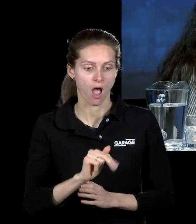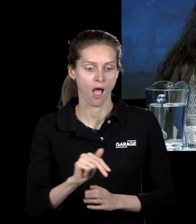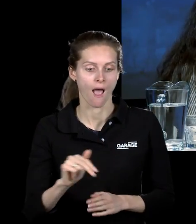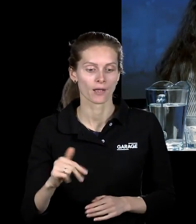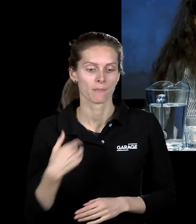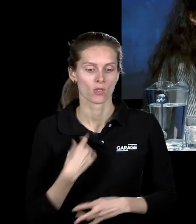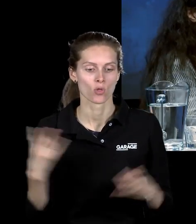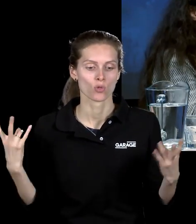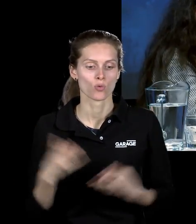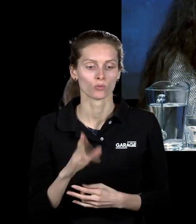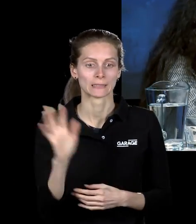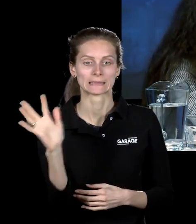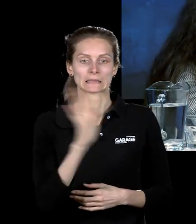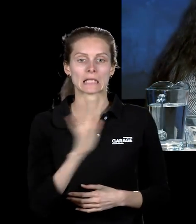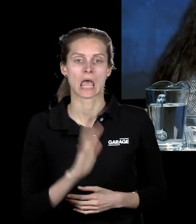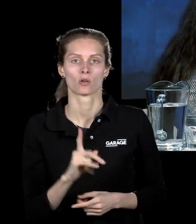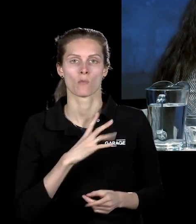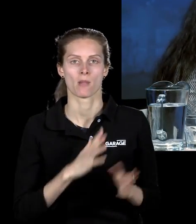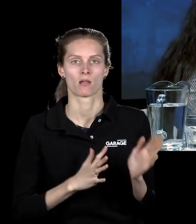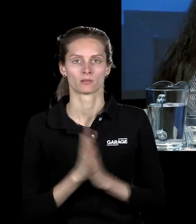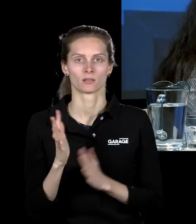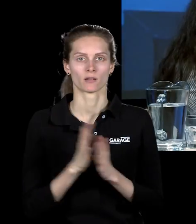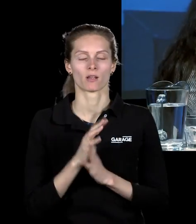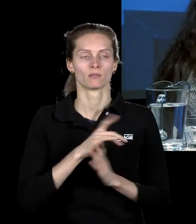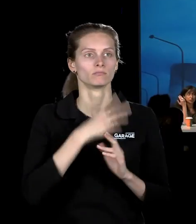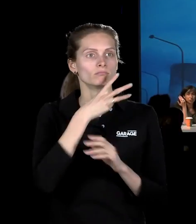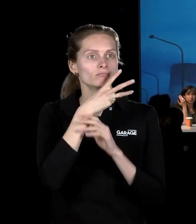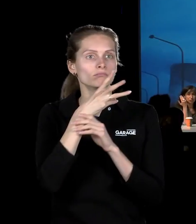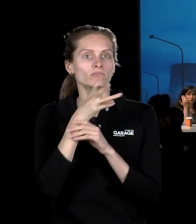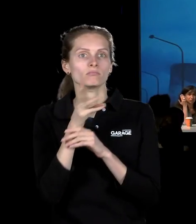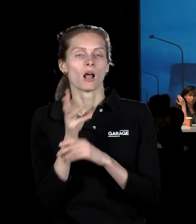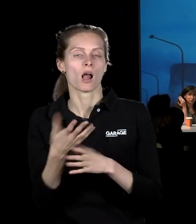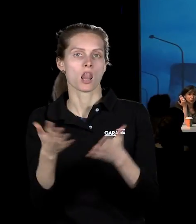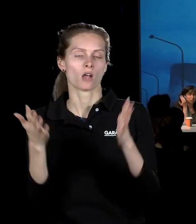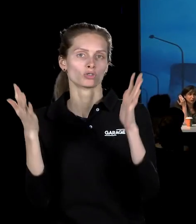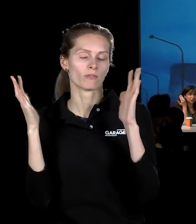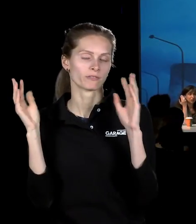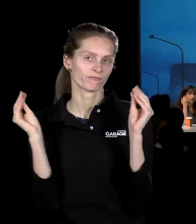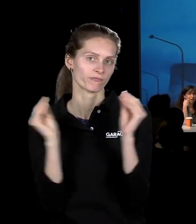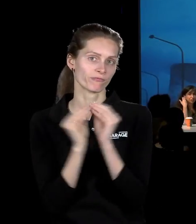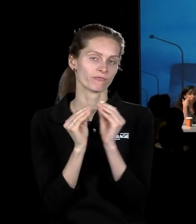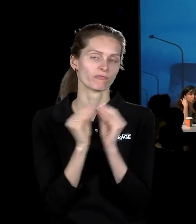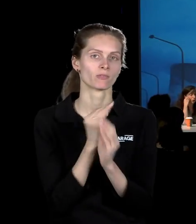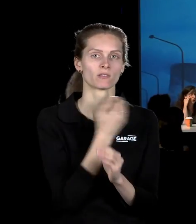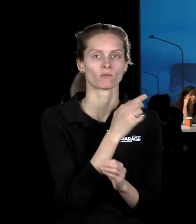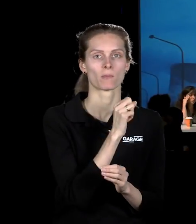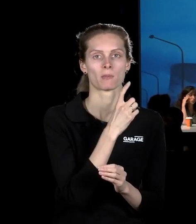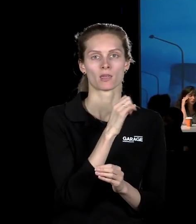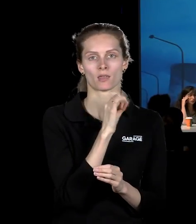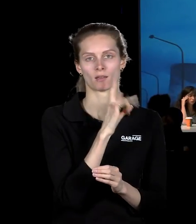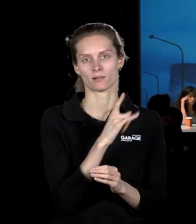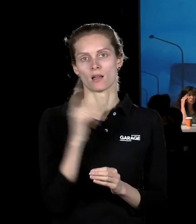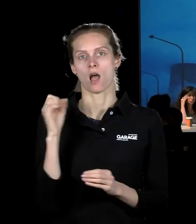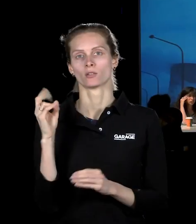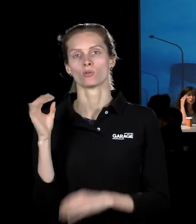серая. И где впервые действительно снимаются, это ровно те же ландшафты, которые снимают Бехеры. Антониони тоже одним из